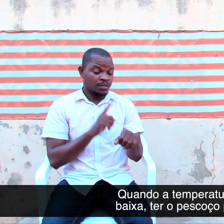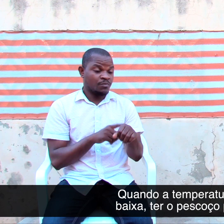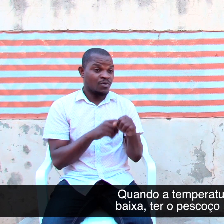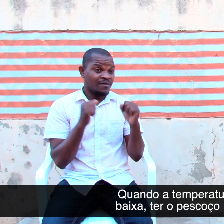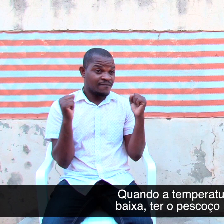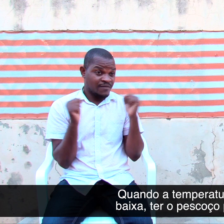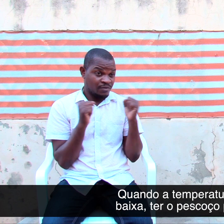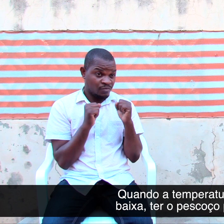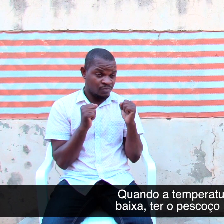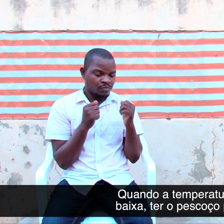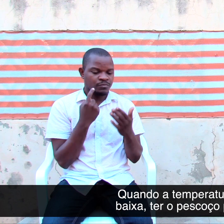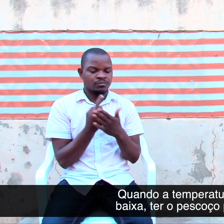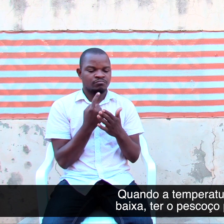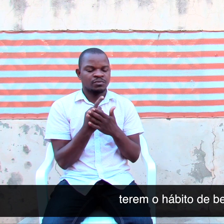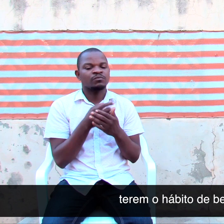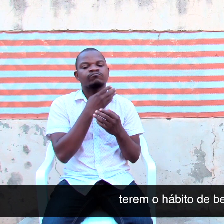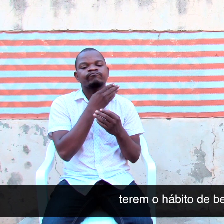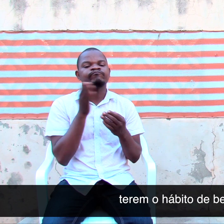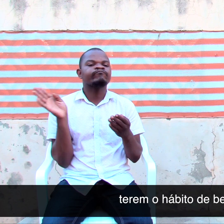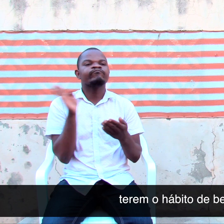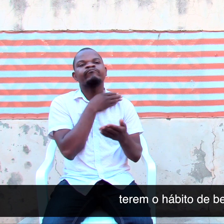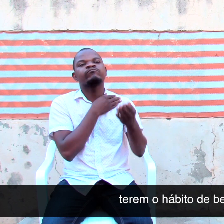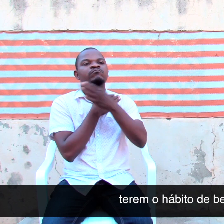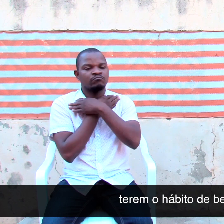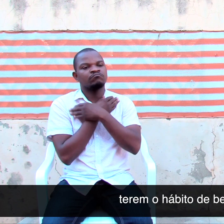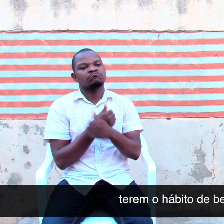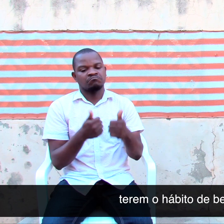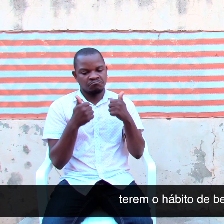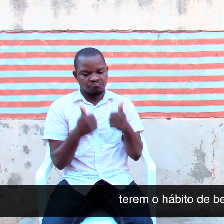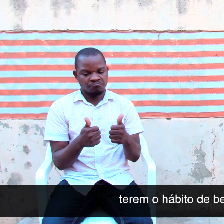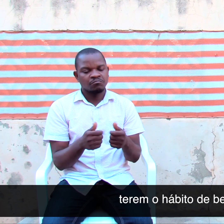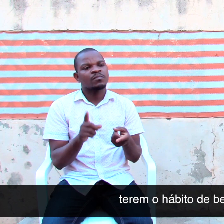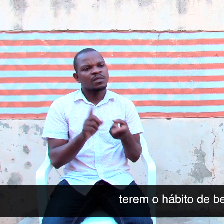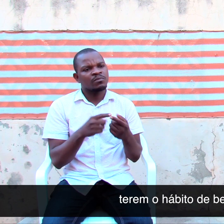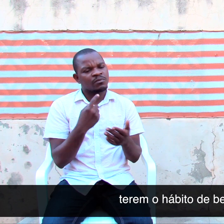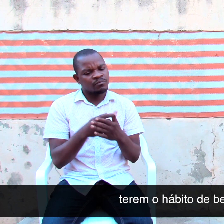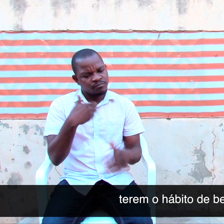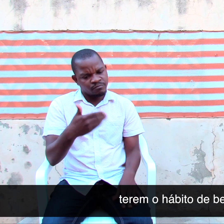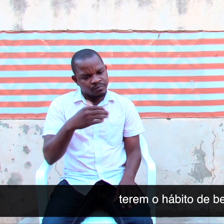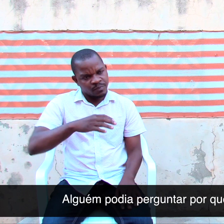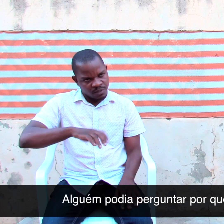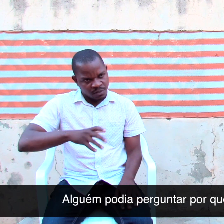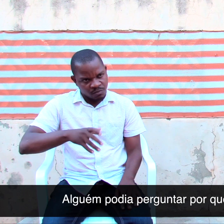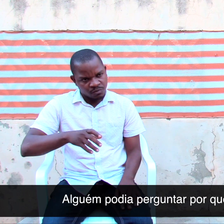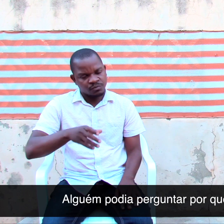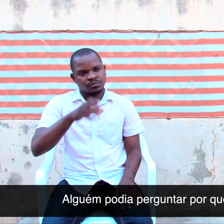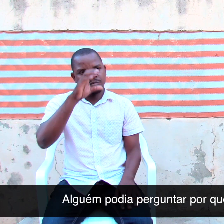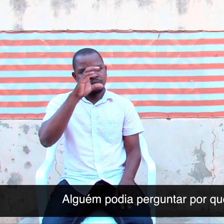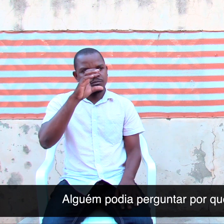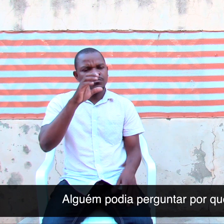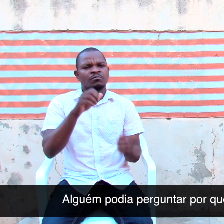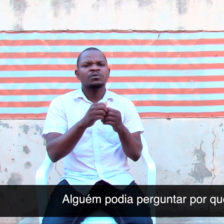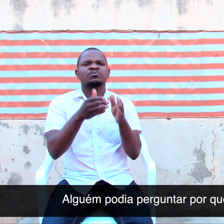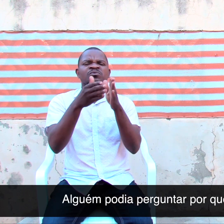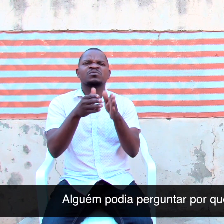baixa, terem o pescoço protegido, terem uso de usar a água, beber água. E alguém poderia perguntar